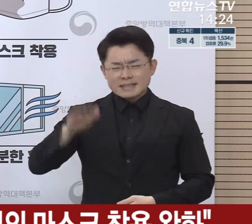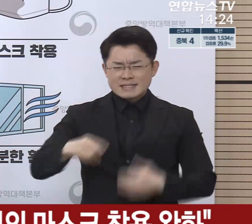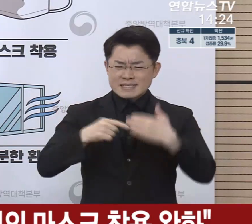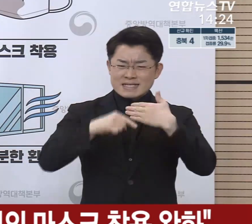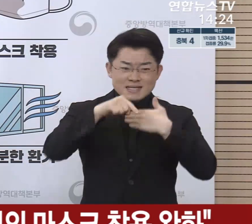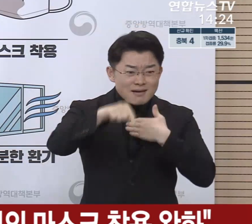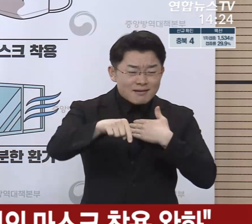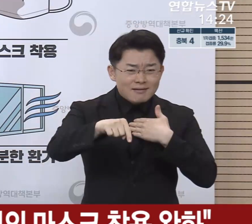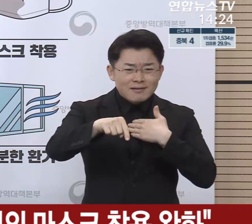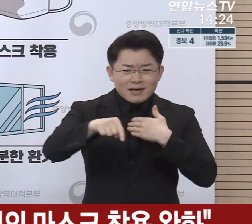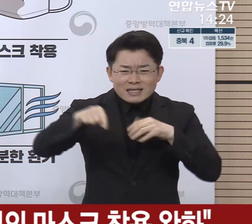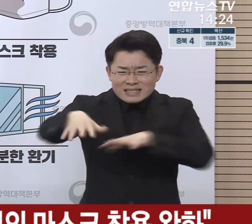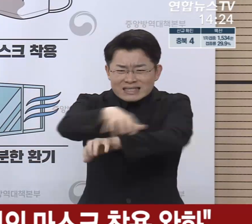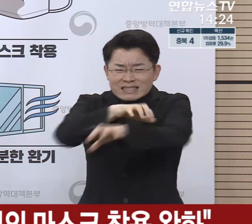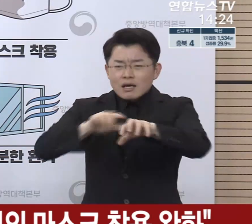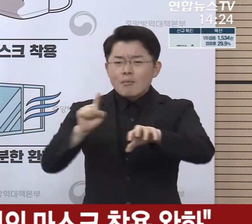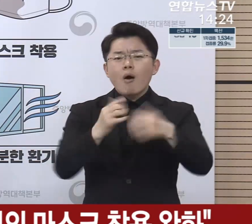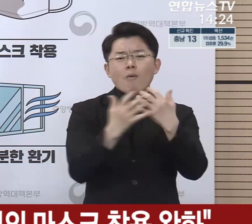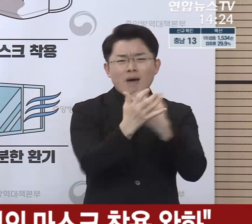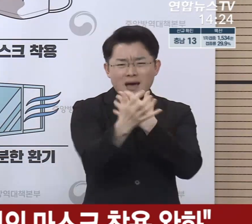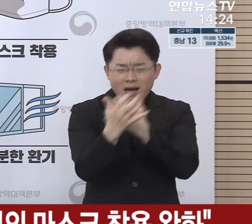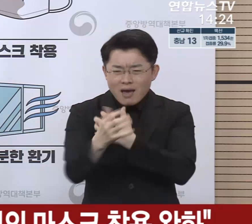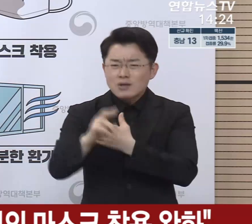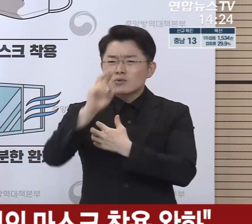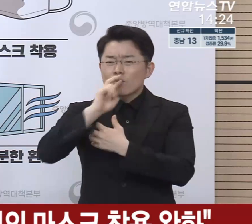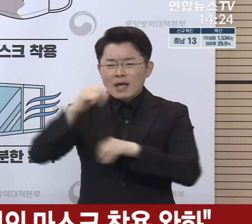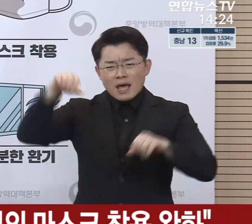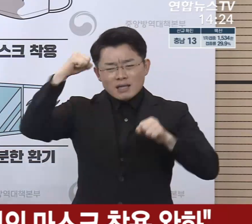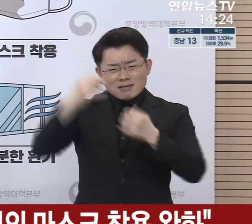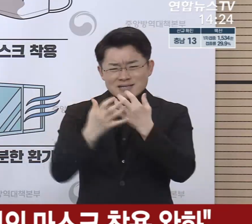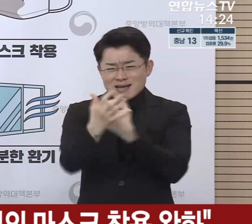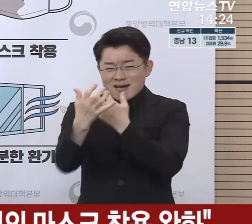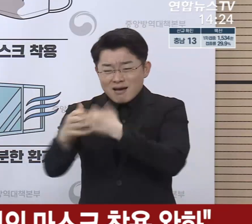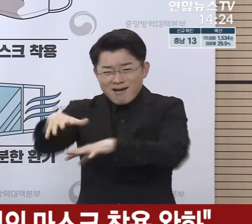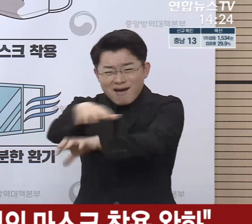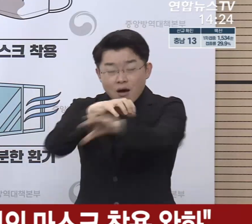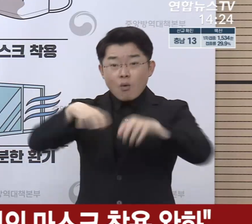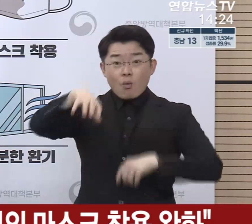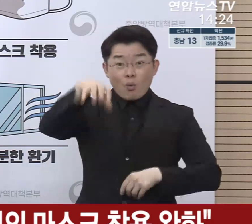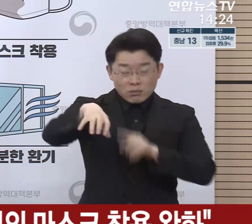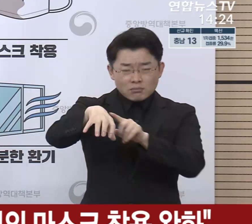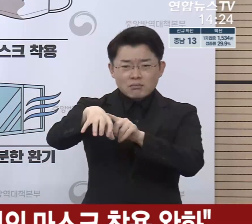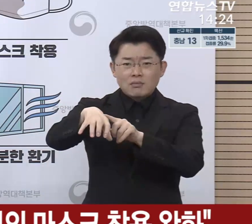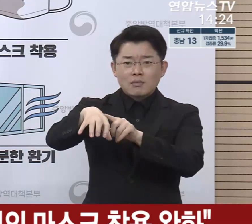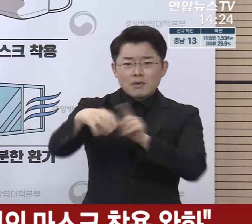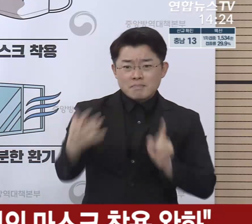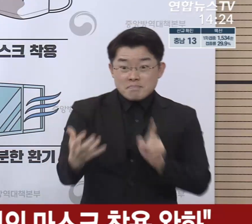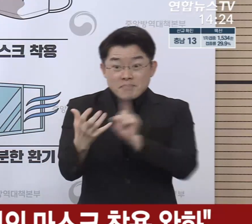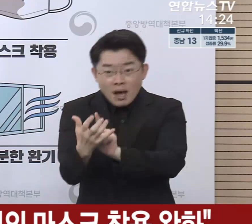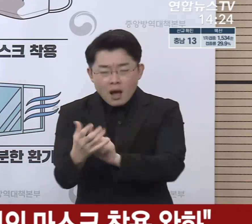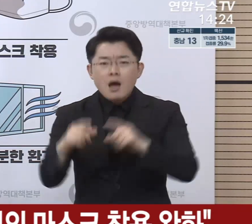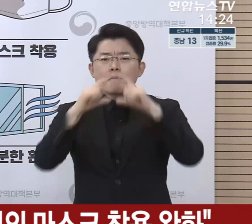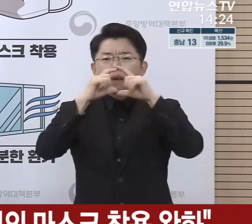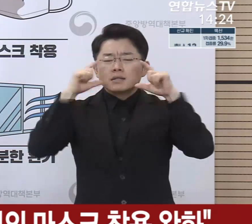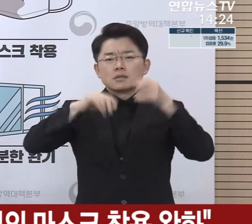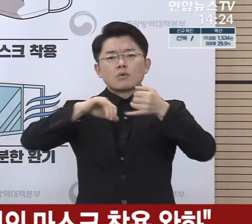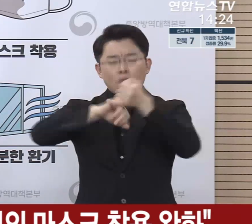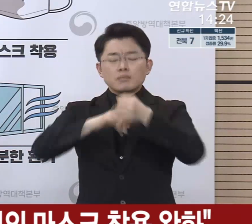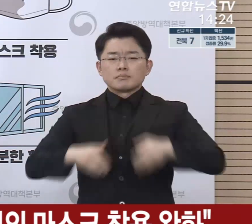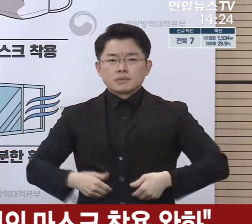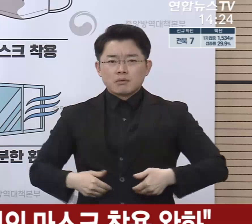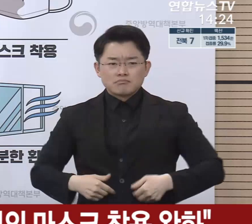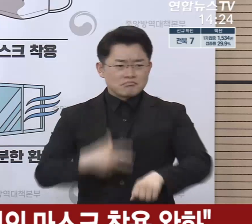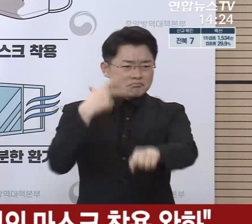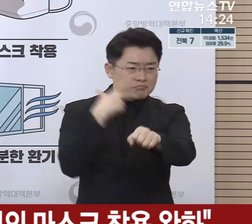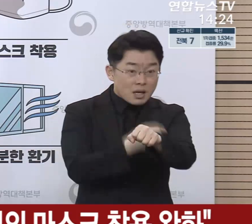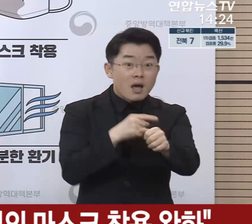실외라 하더라도 집회, 공연, 행사 등 다중이 모이는 경우는 예방접종 또는 거리두기 단계와 관계없이